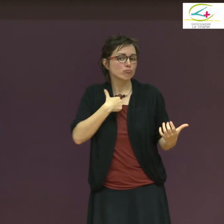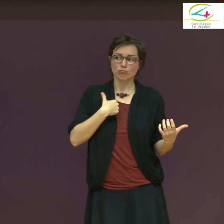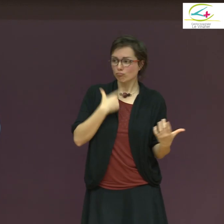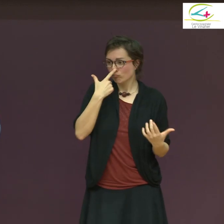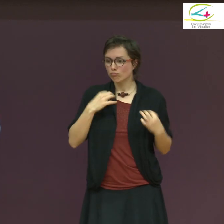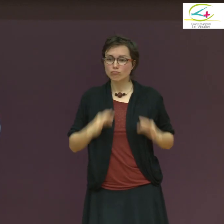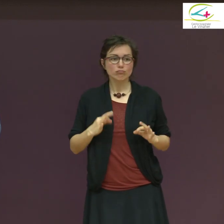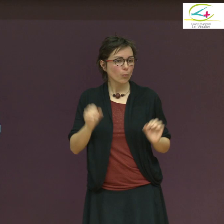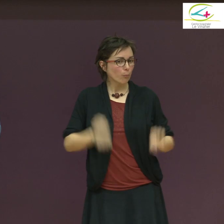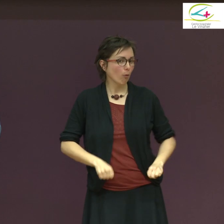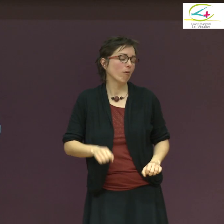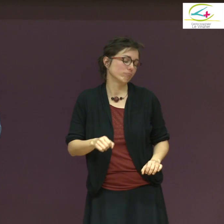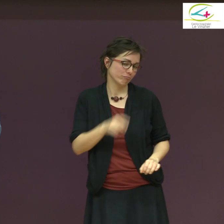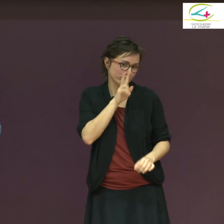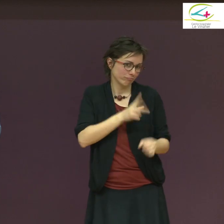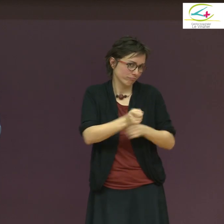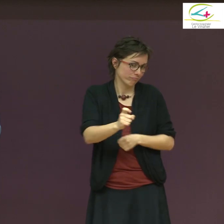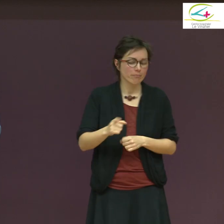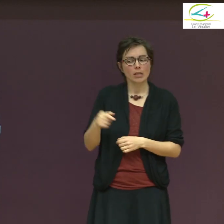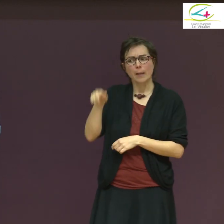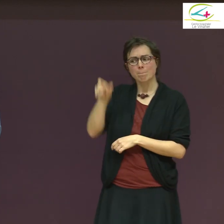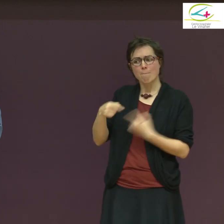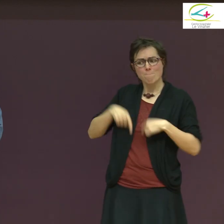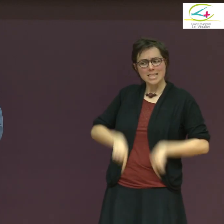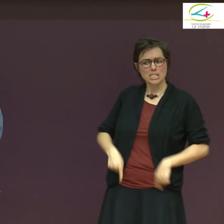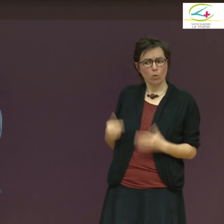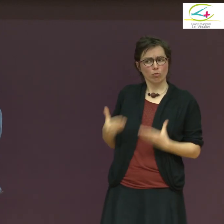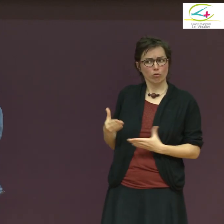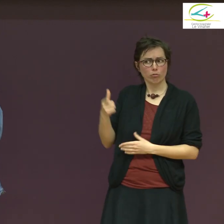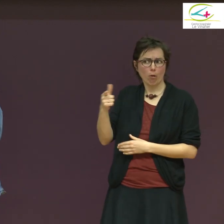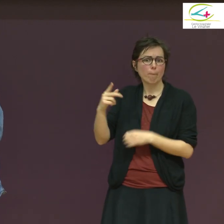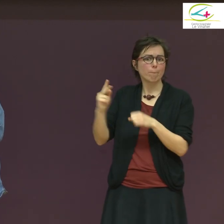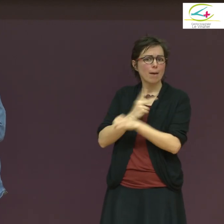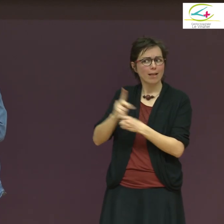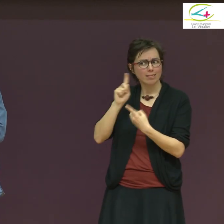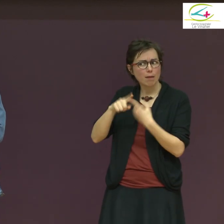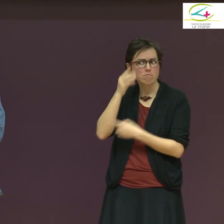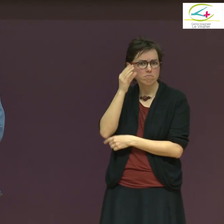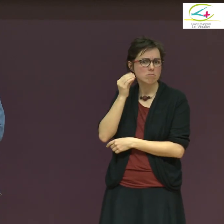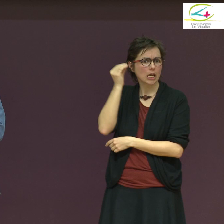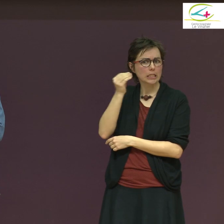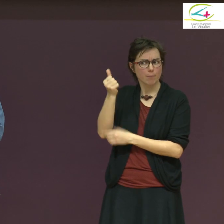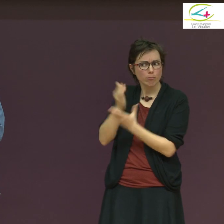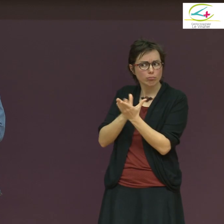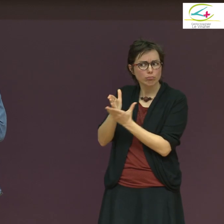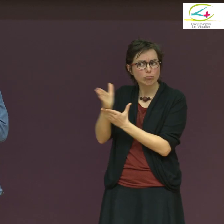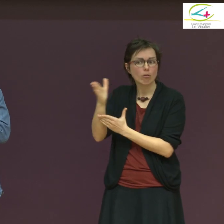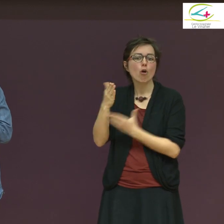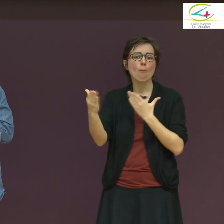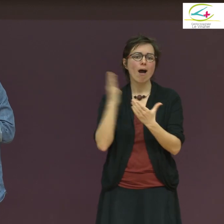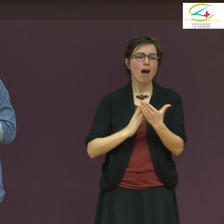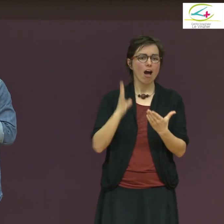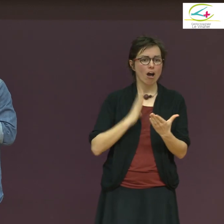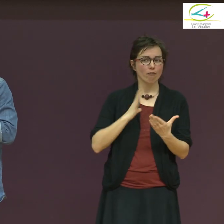Je pense que notre ministre aujourd'hui, elle est plutôt dans le bon sens en psychiatrie. Honnêtement, ça faisait longtemps qu'on n'avait pas eu autant